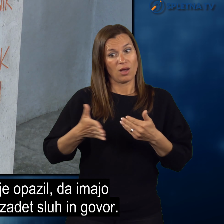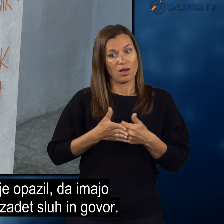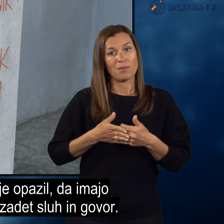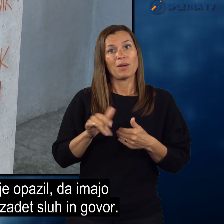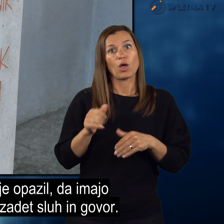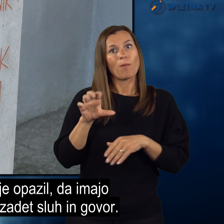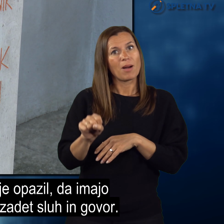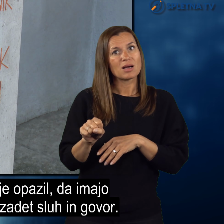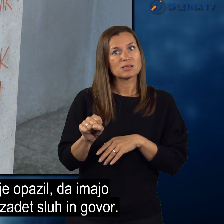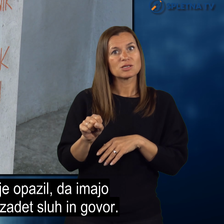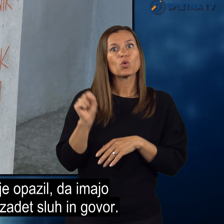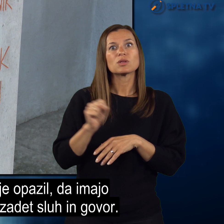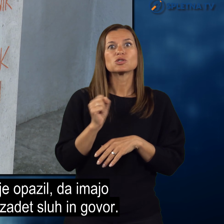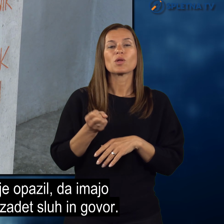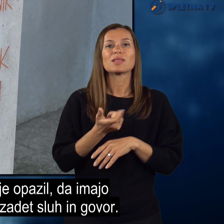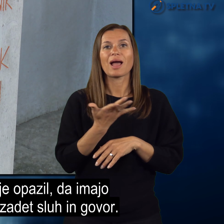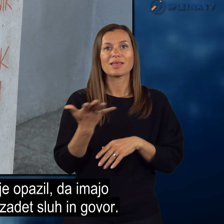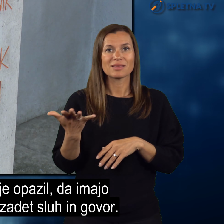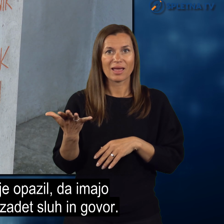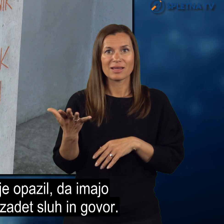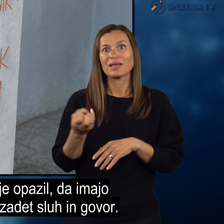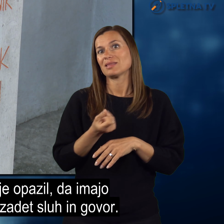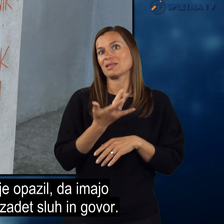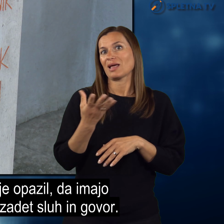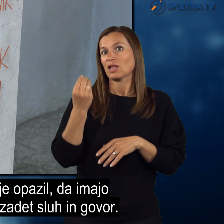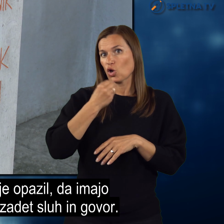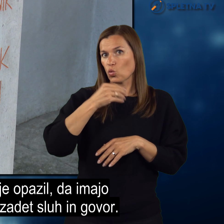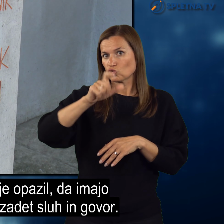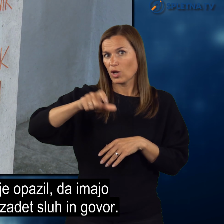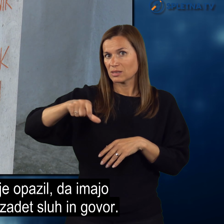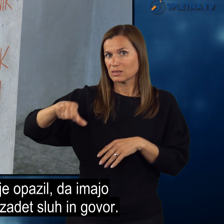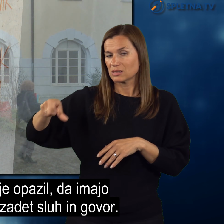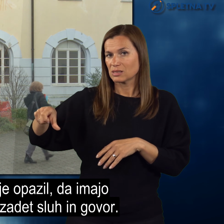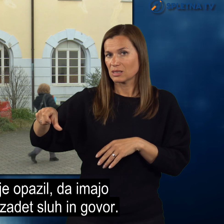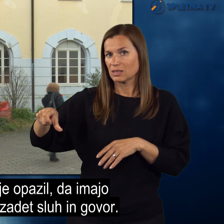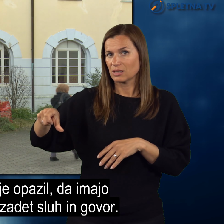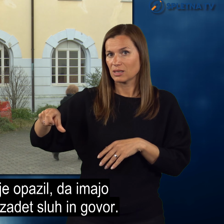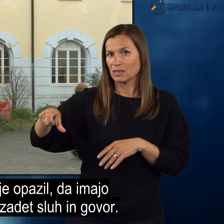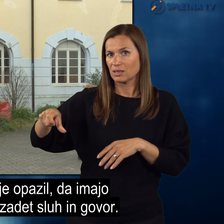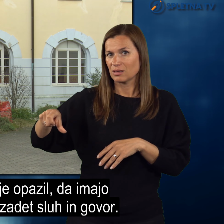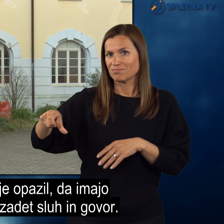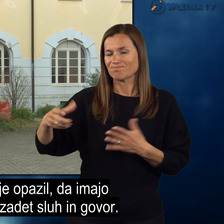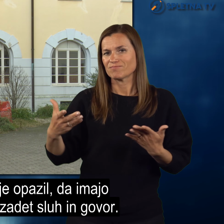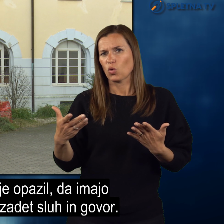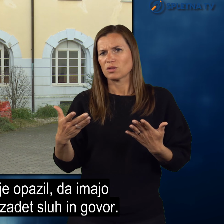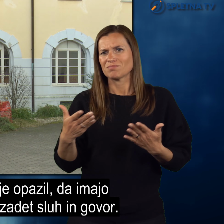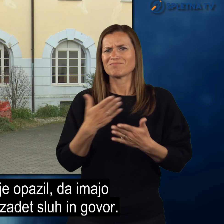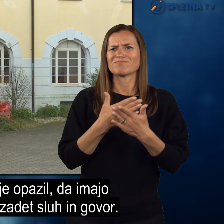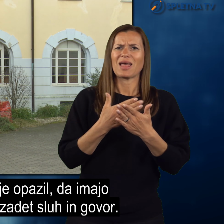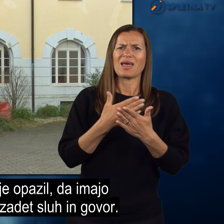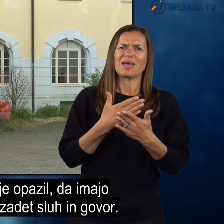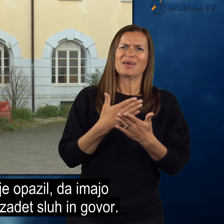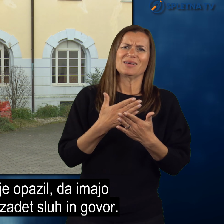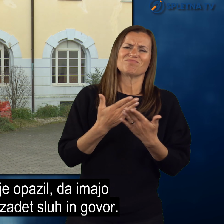opazil, da so nekateri učenci hendikepirani z